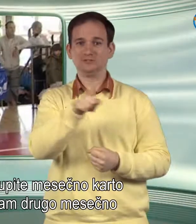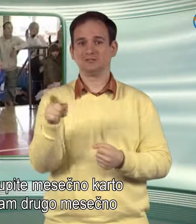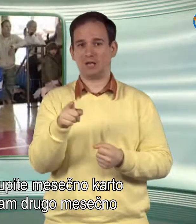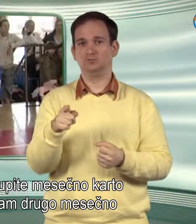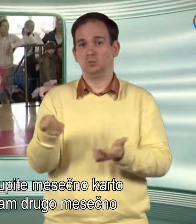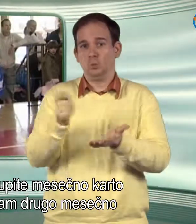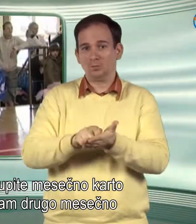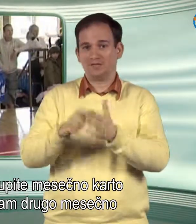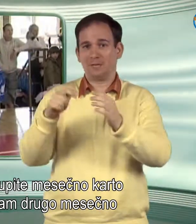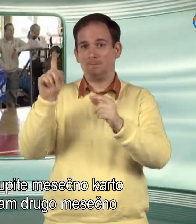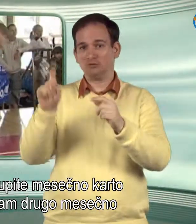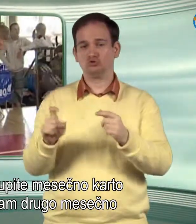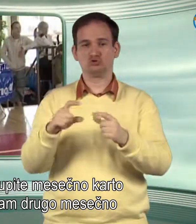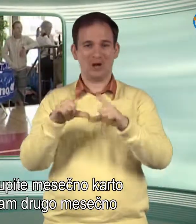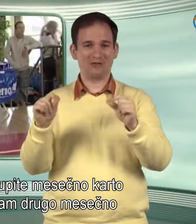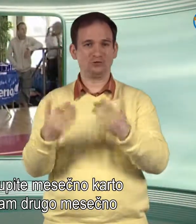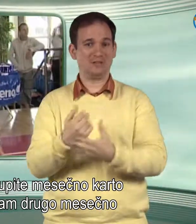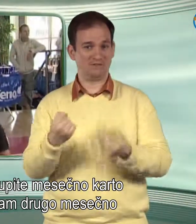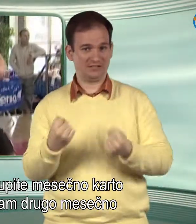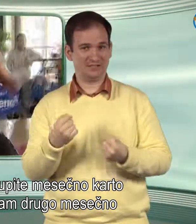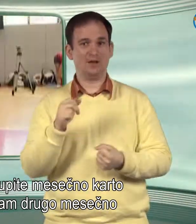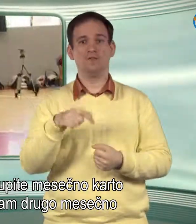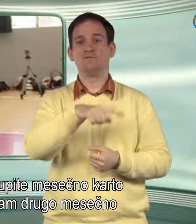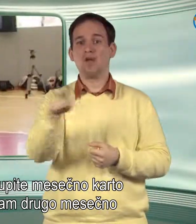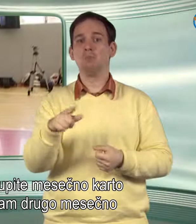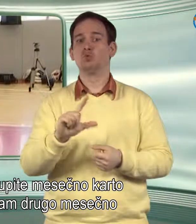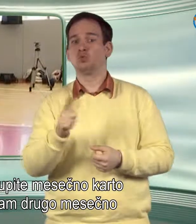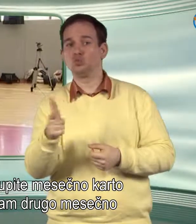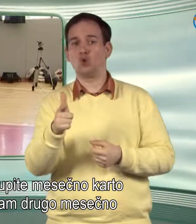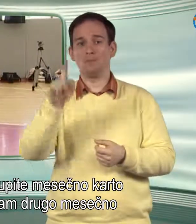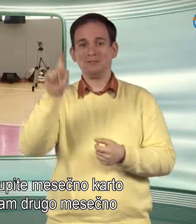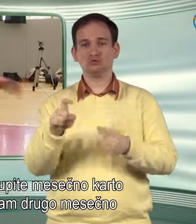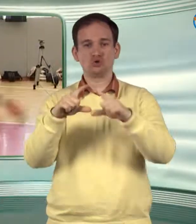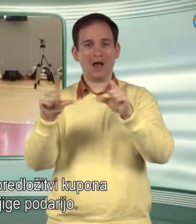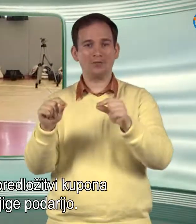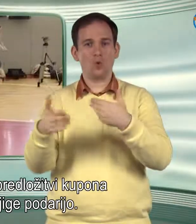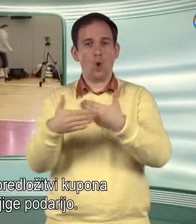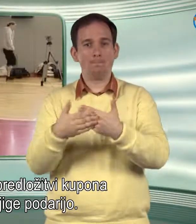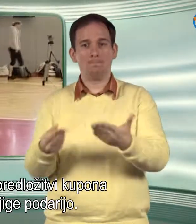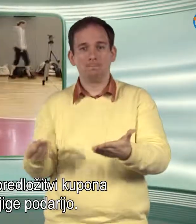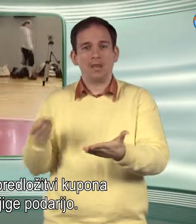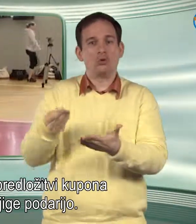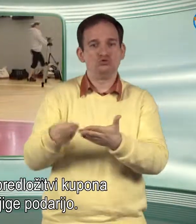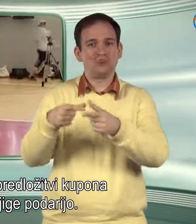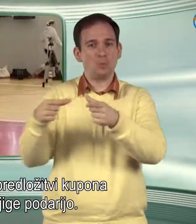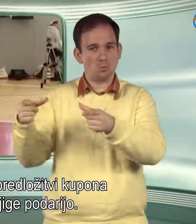torej kupite mesečno karto za fitnes, vam drugo mesečno karto ob predložitvi kupona iz knjige podarijo.